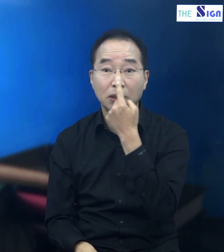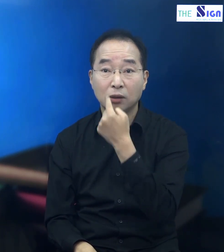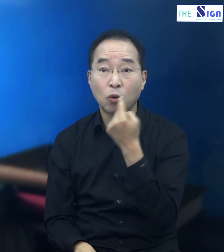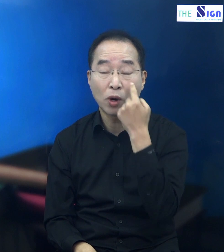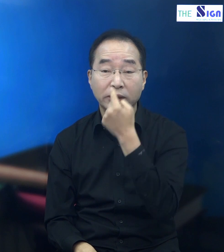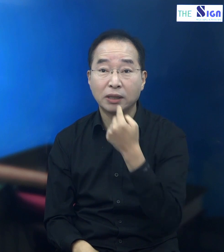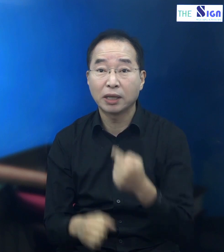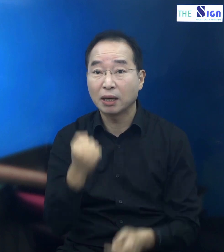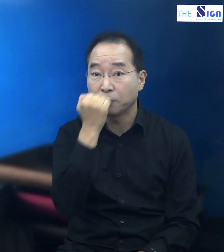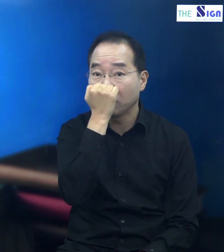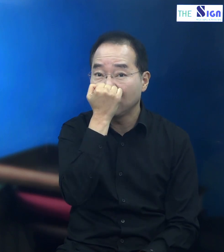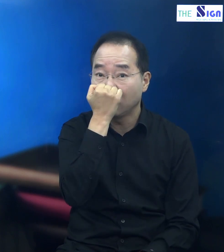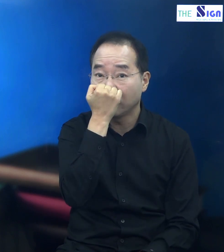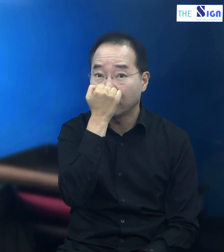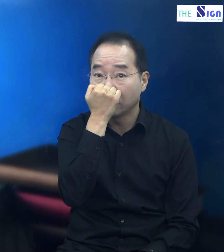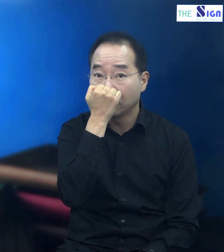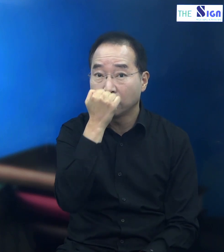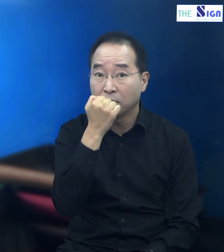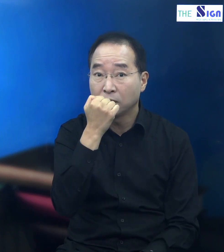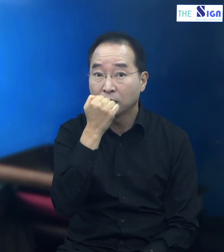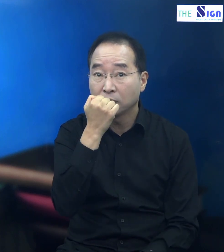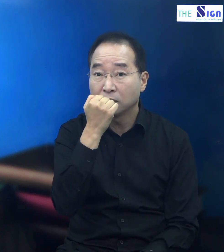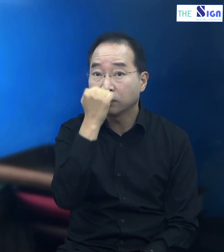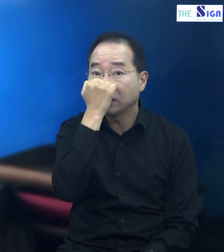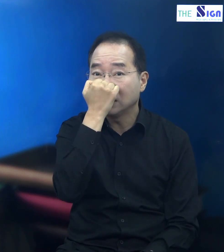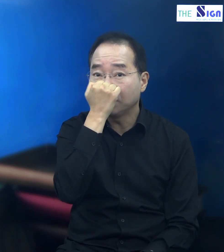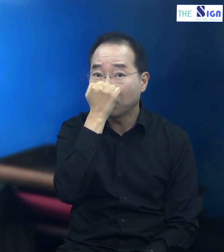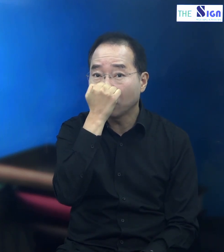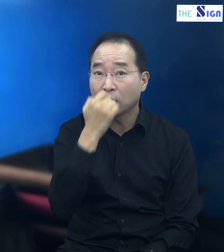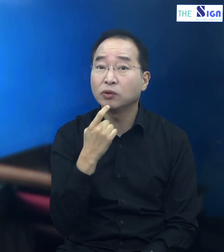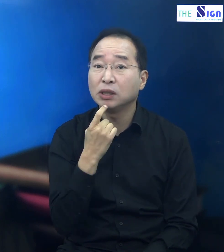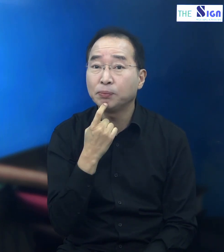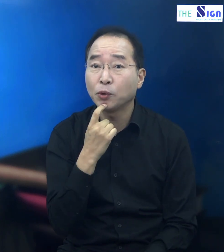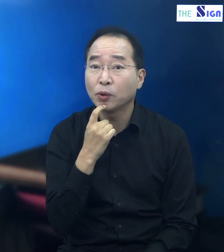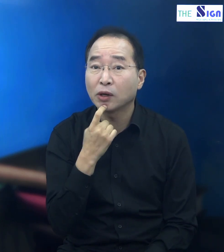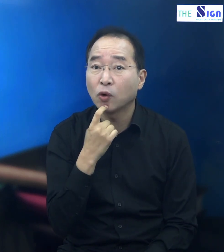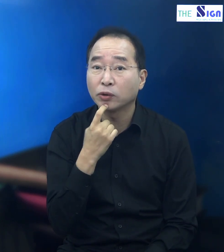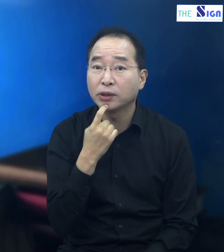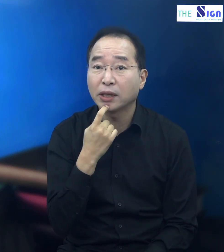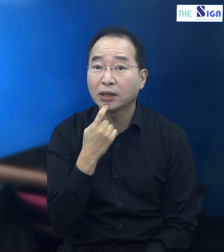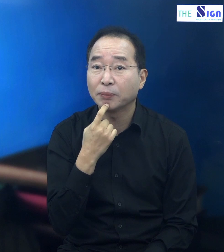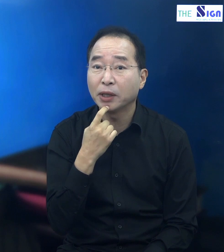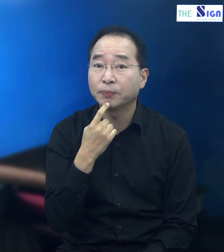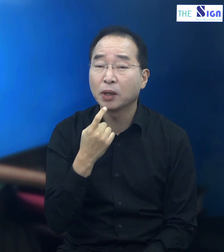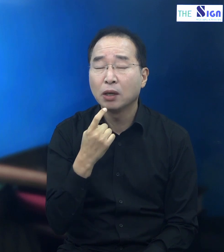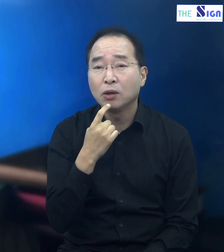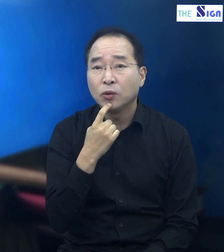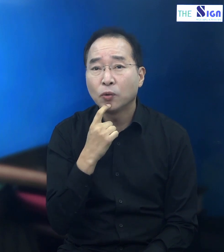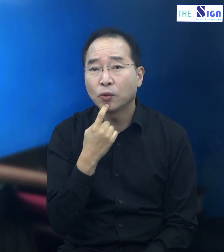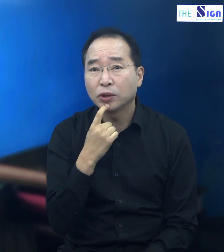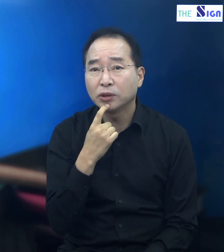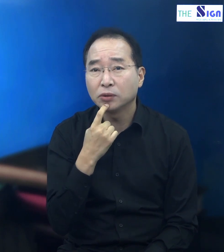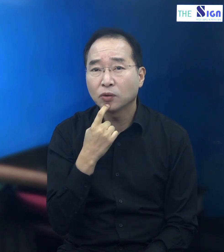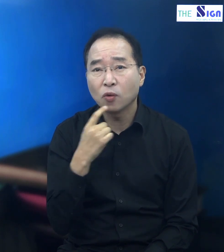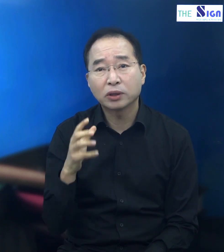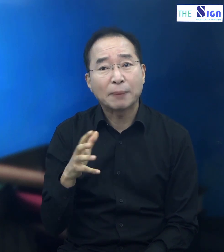이 코가 된다는 표현이 이거예요. 그래서 이 표현하고 어떻게 다르냐면, 요거는 꼭 나쁜